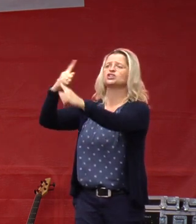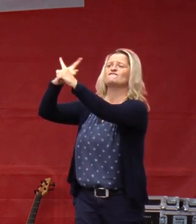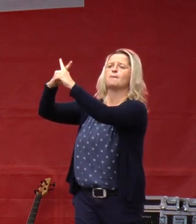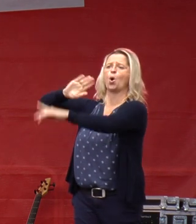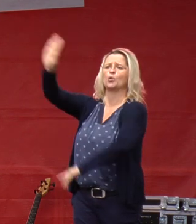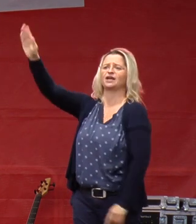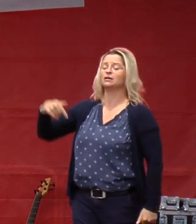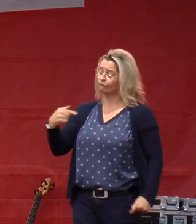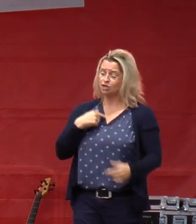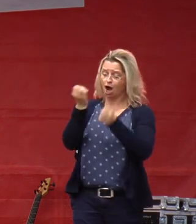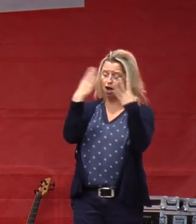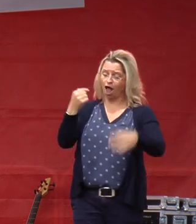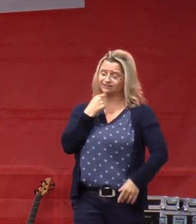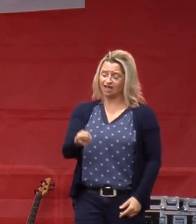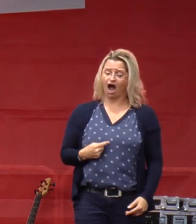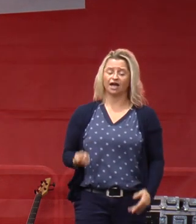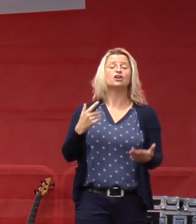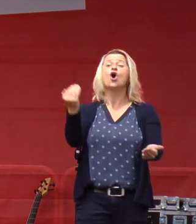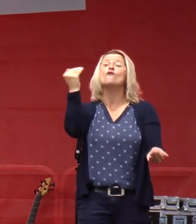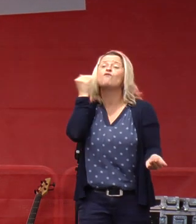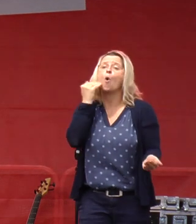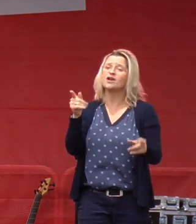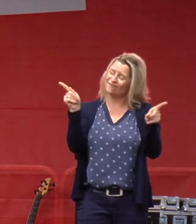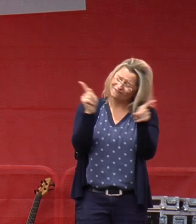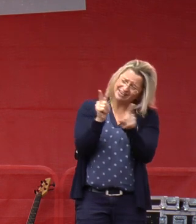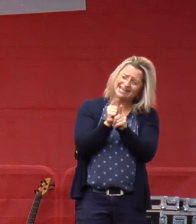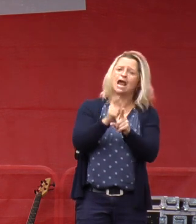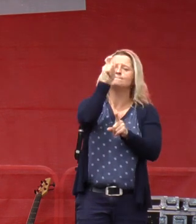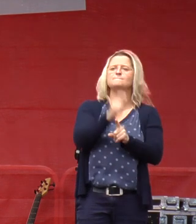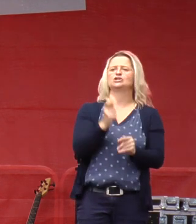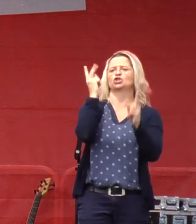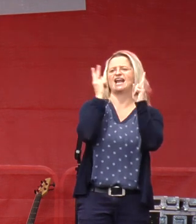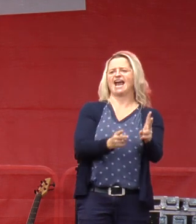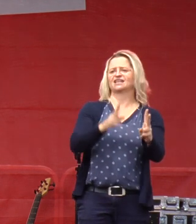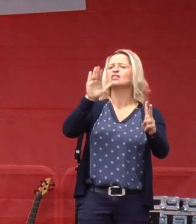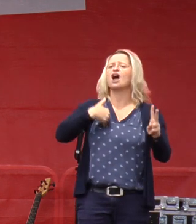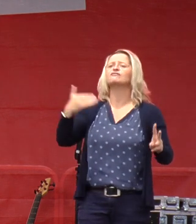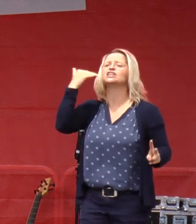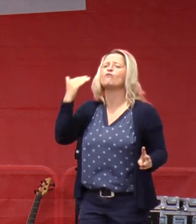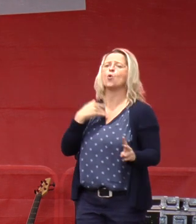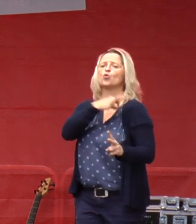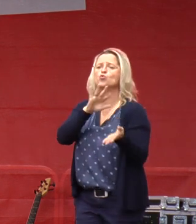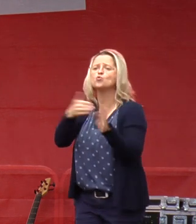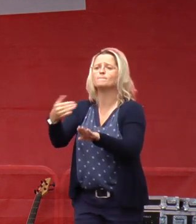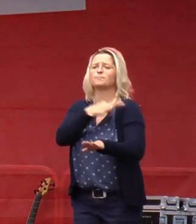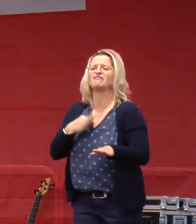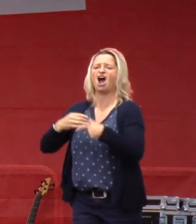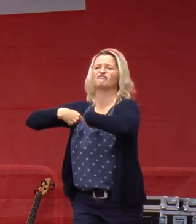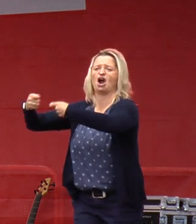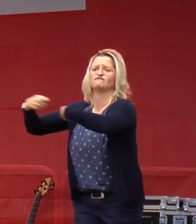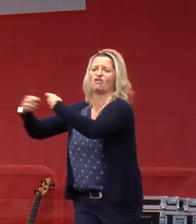wir sagen ganz klar, Wohnen ist ein Menschenrecht, Spekulation mit Wohnen ist kein Menschenrecht.